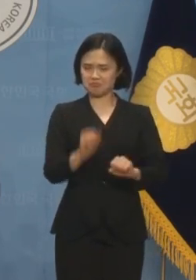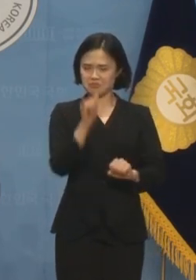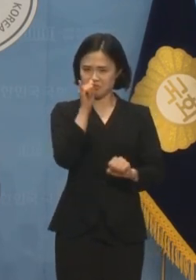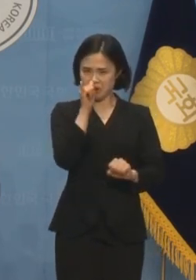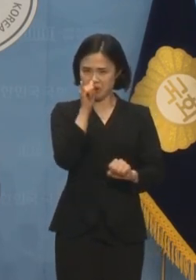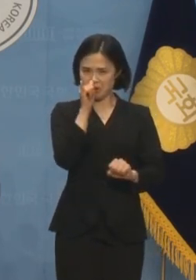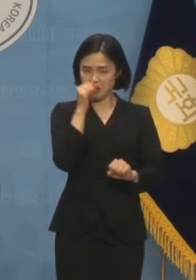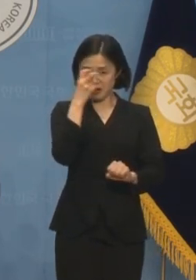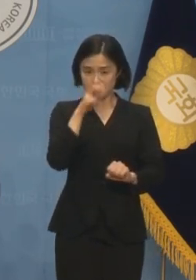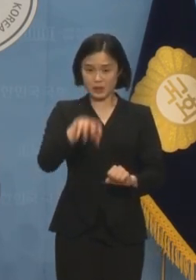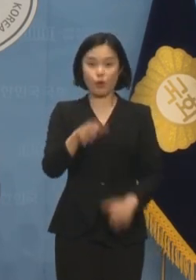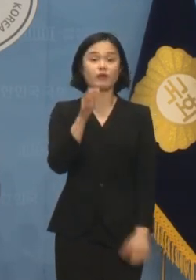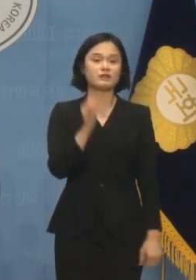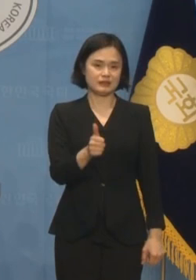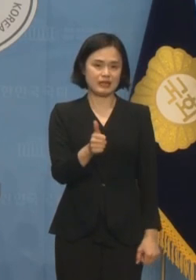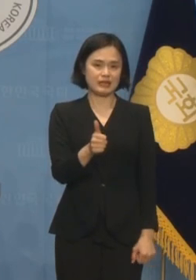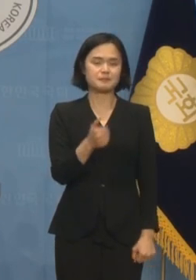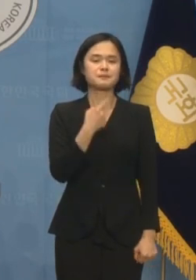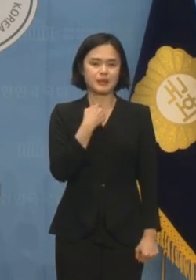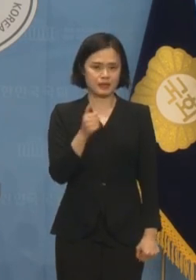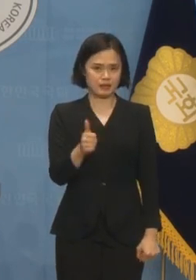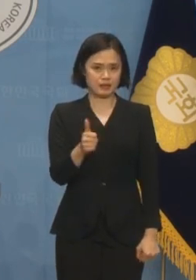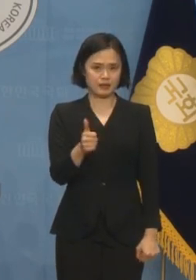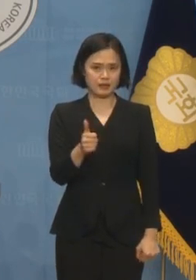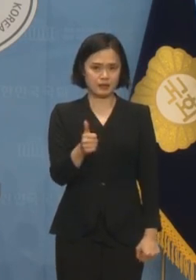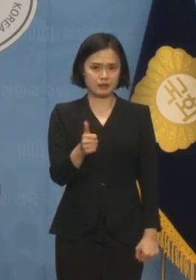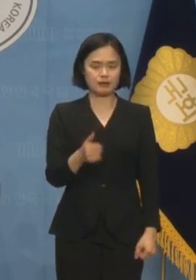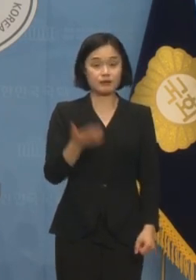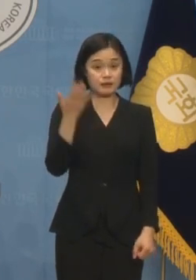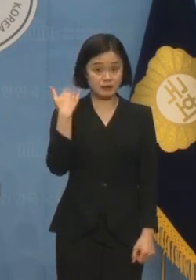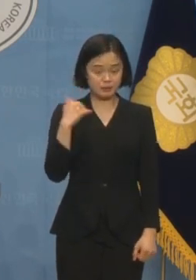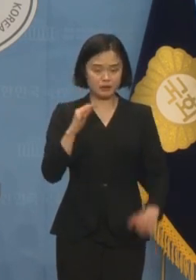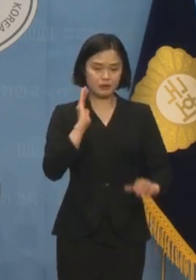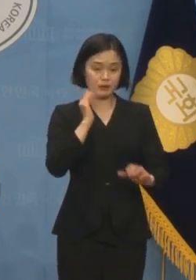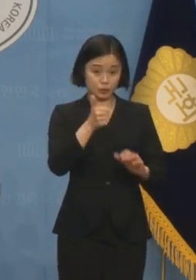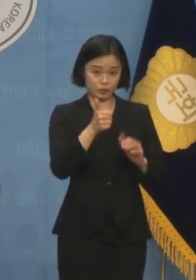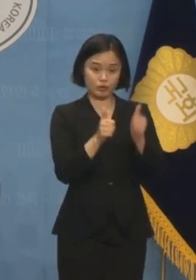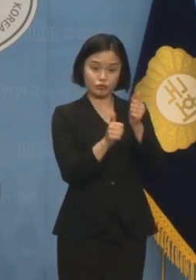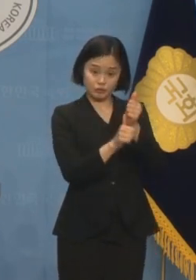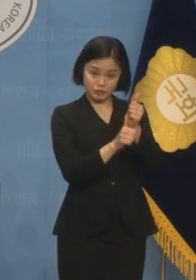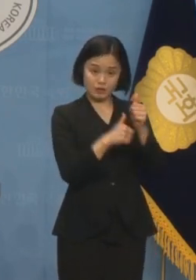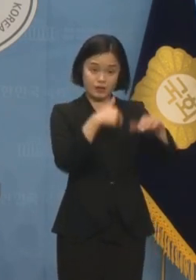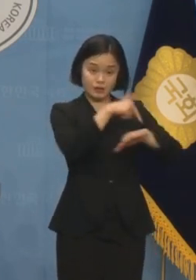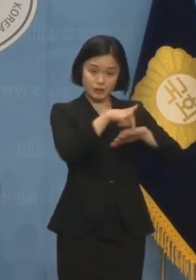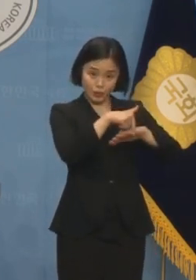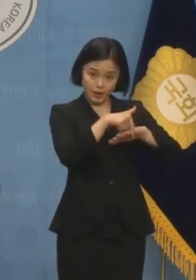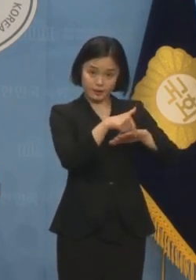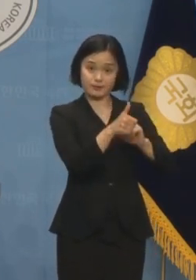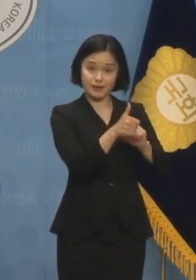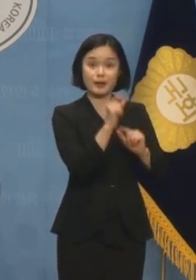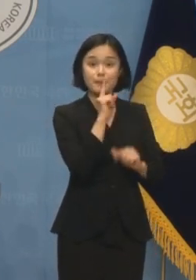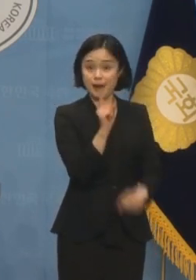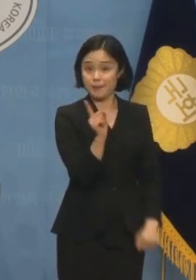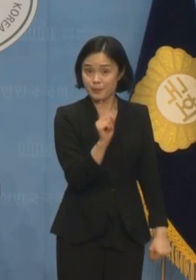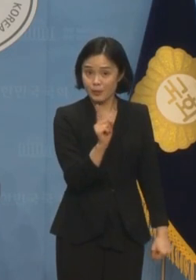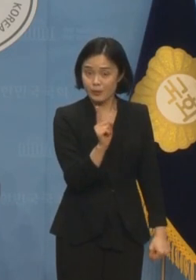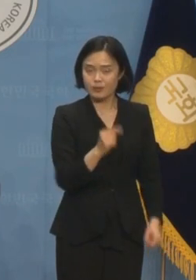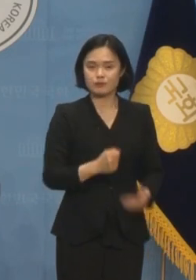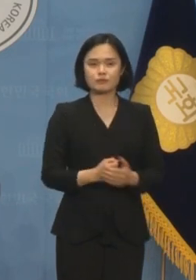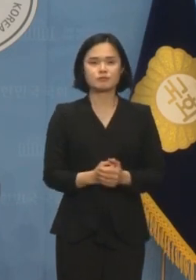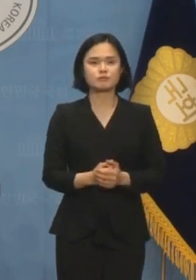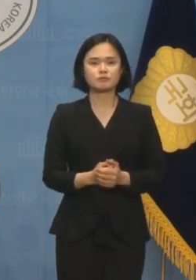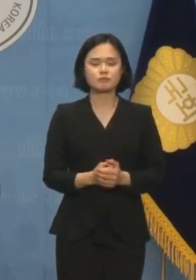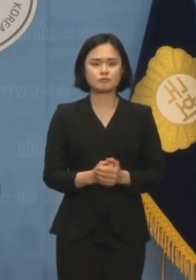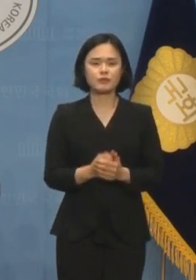사무총장 시절 이관섭 당시 대통령실 국정기획수석에게 서해공무원 피살 사건 감사 관련